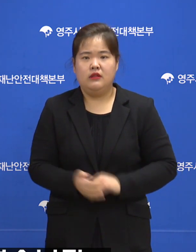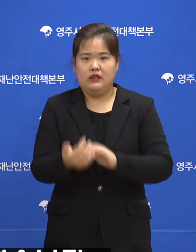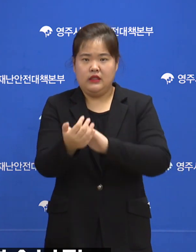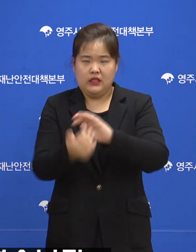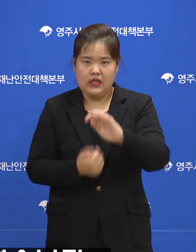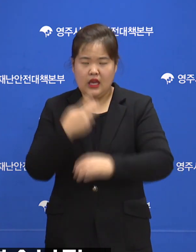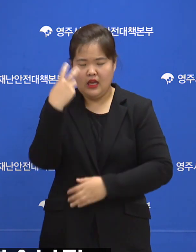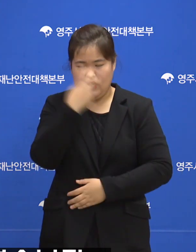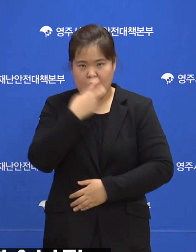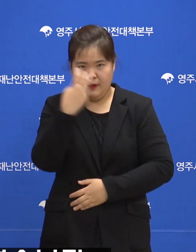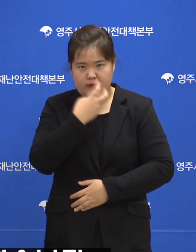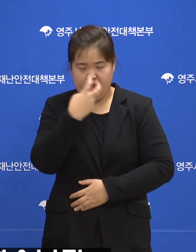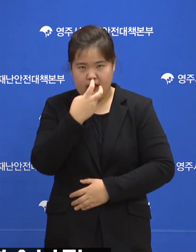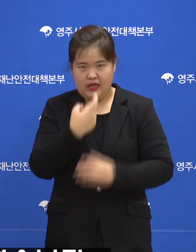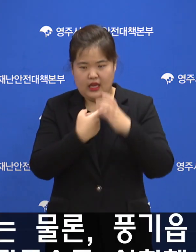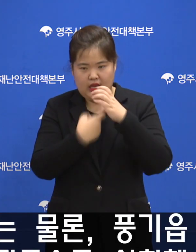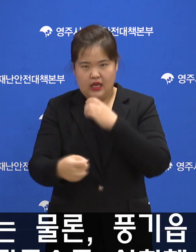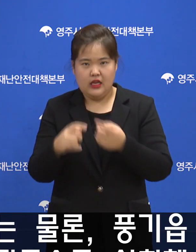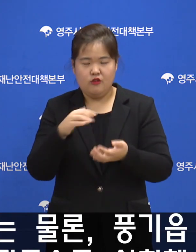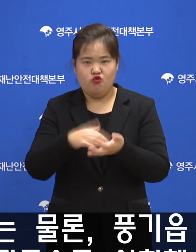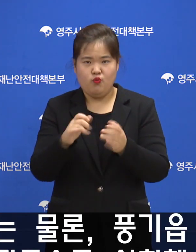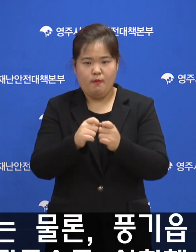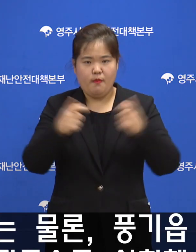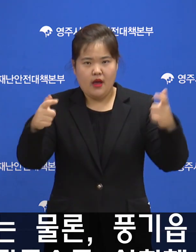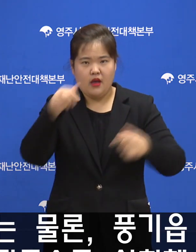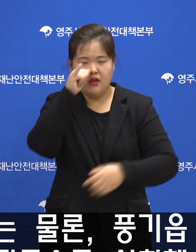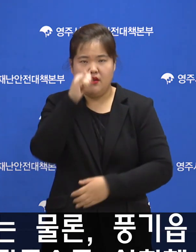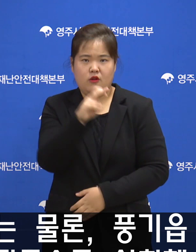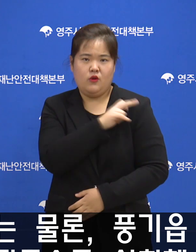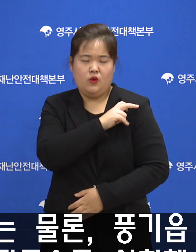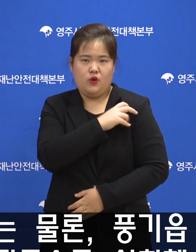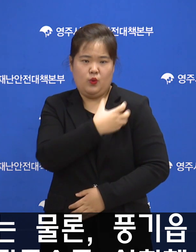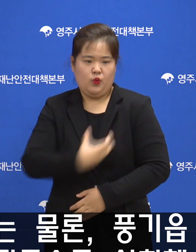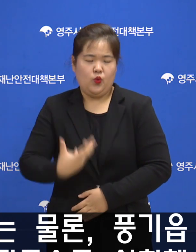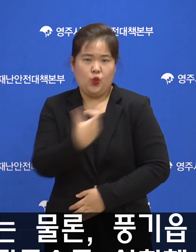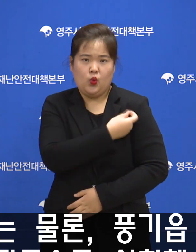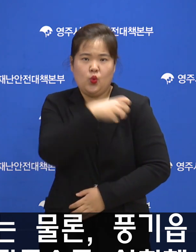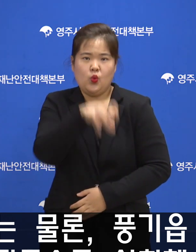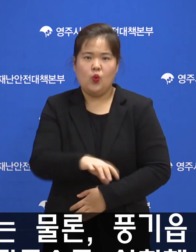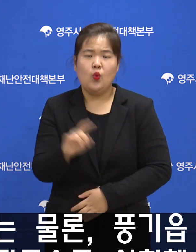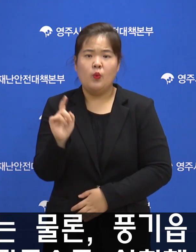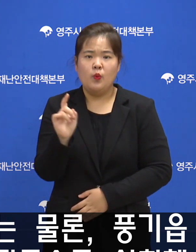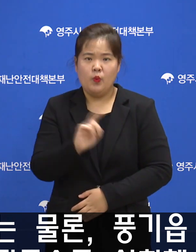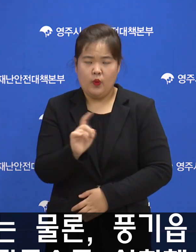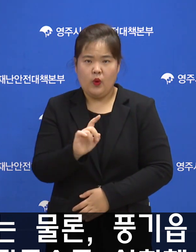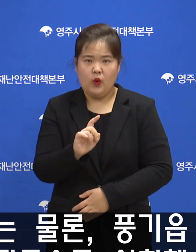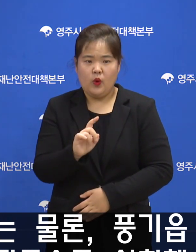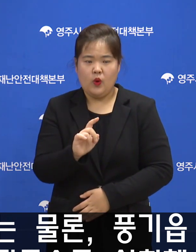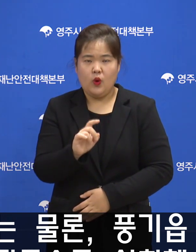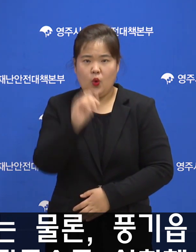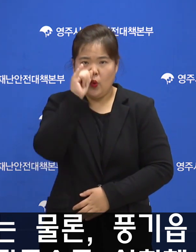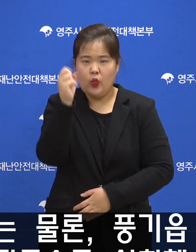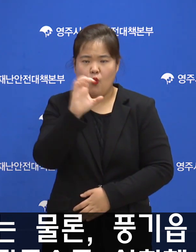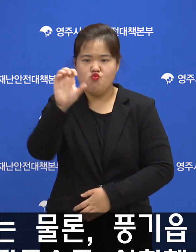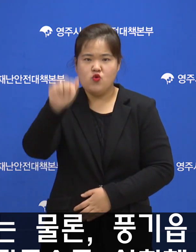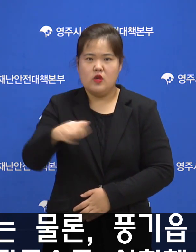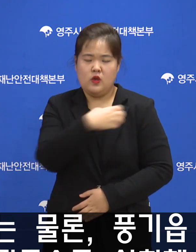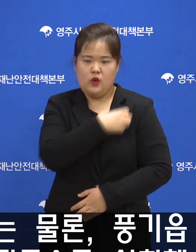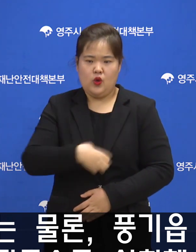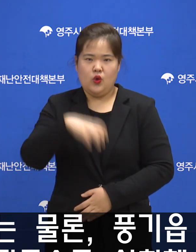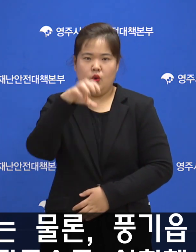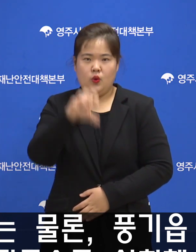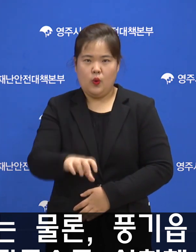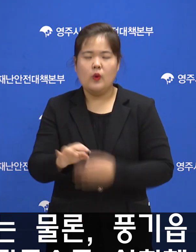선제검사도 대폭 확대하였습니다. 영주시 보건소 선별진료소는 물론이고 풍기읍 행정복지센터에